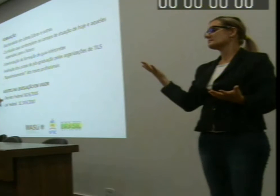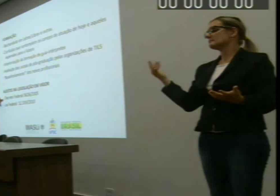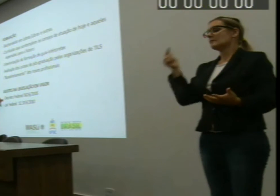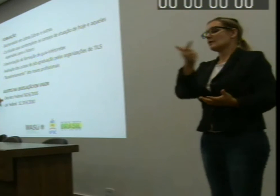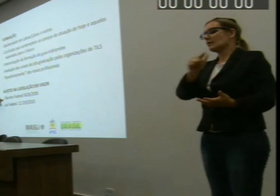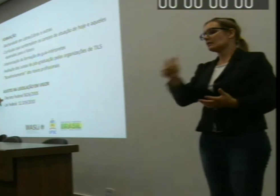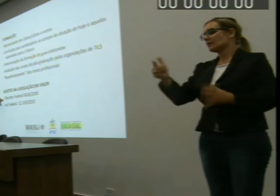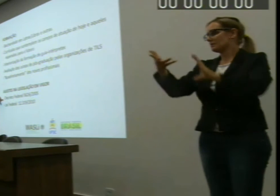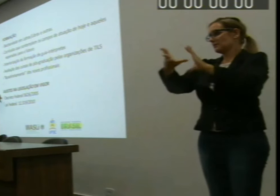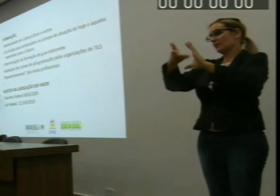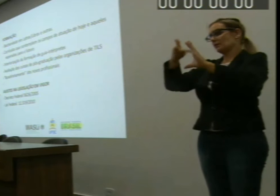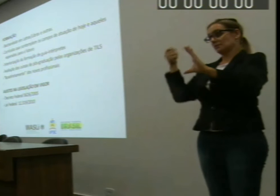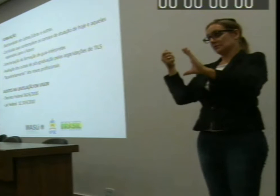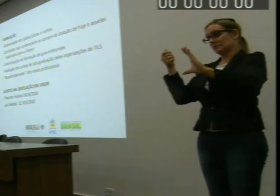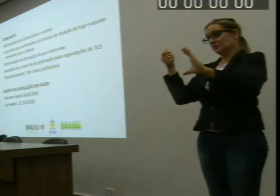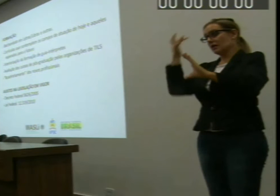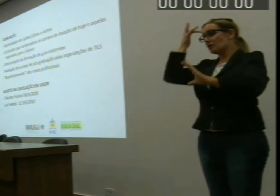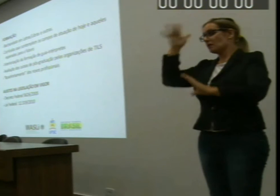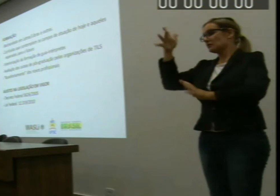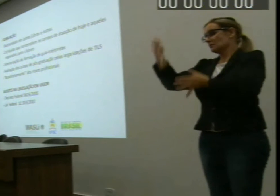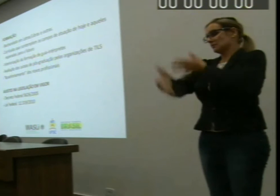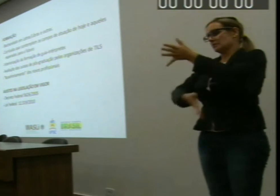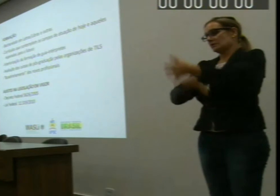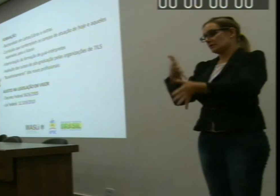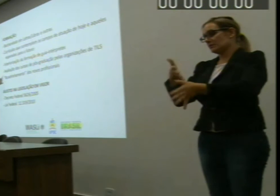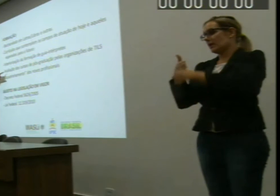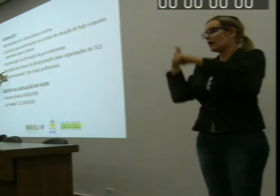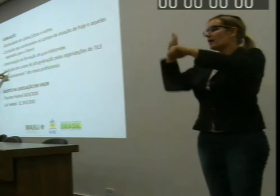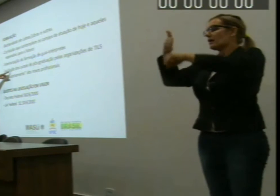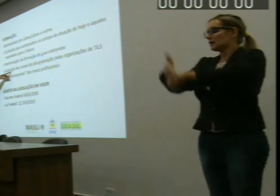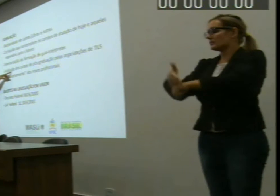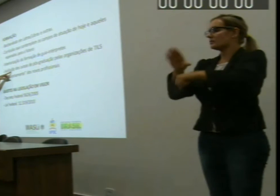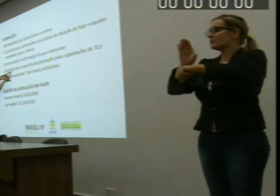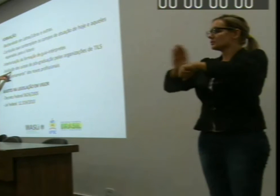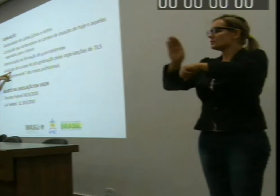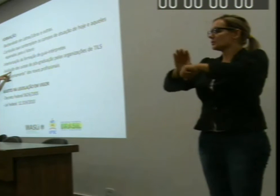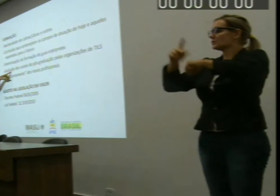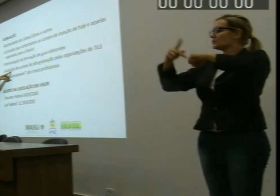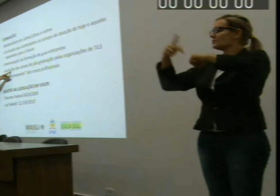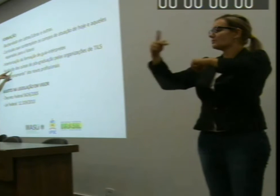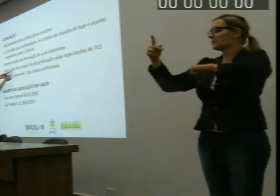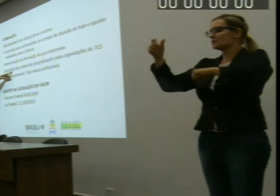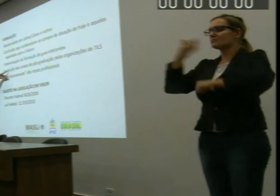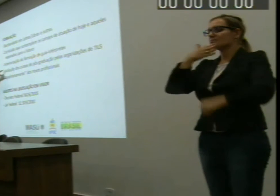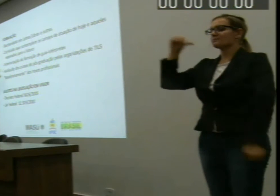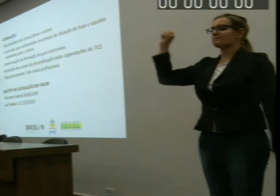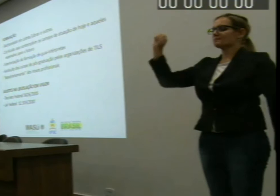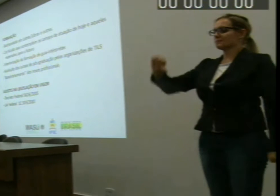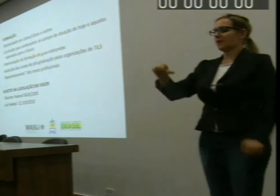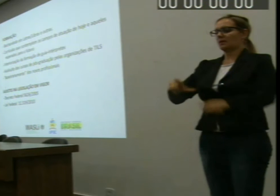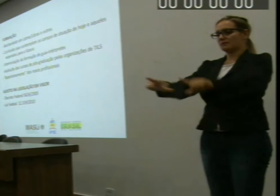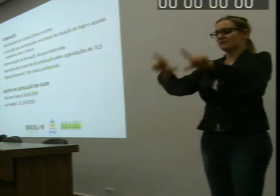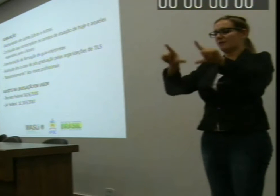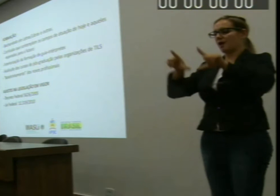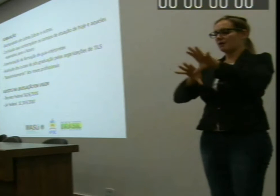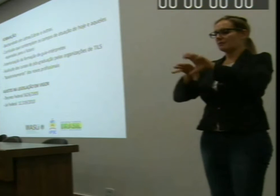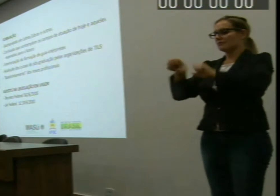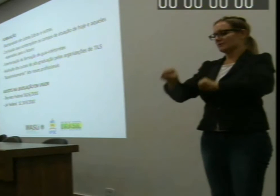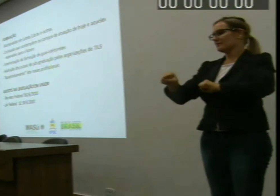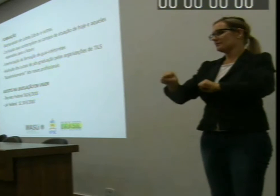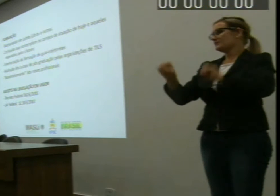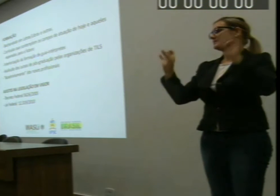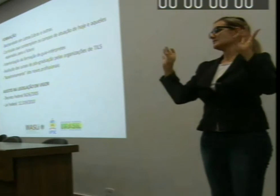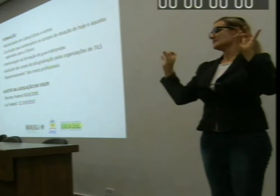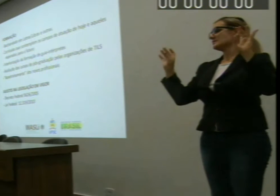PR libras não sabe libras entra num curso de pós-graduação de péssima qualidade e ganha o certificado de especialização em tradução e